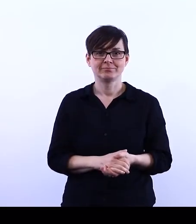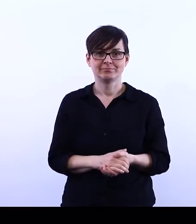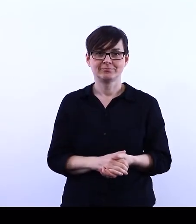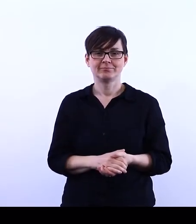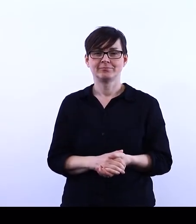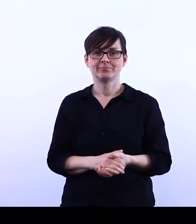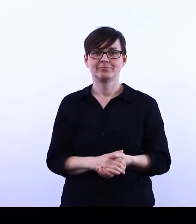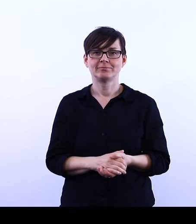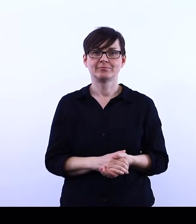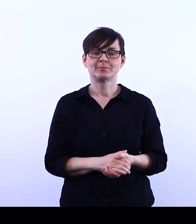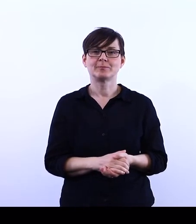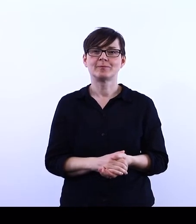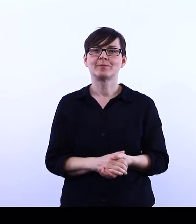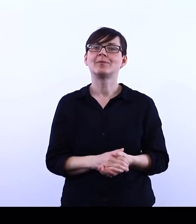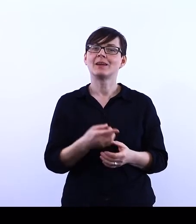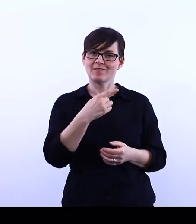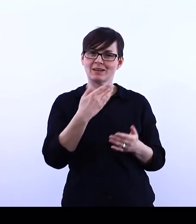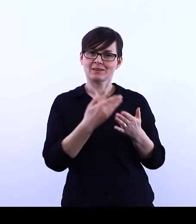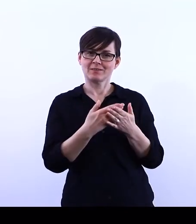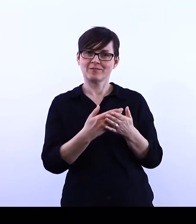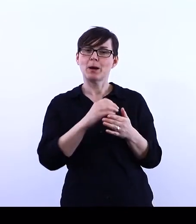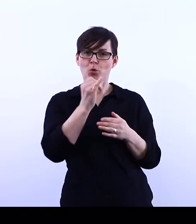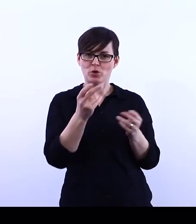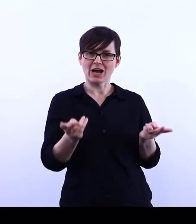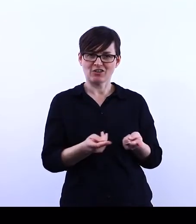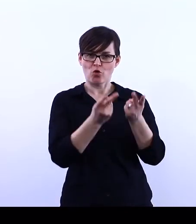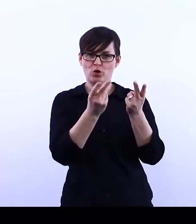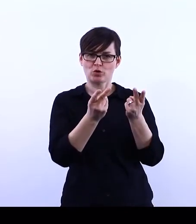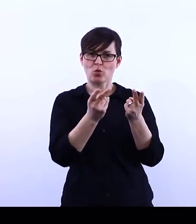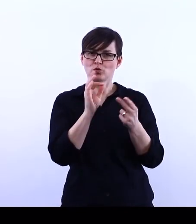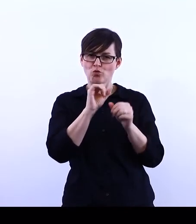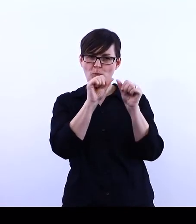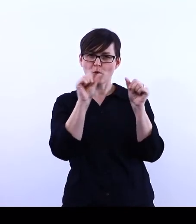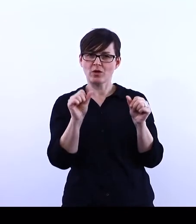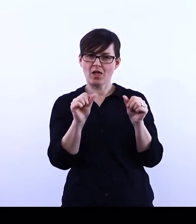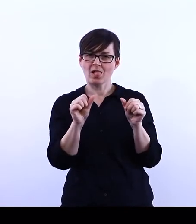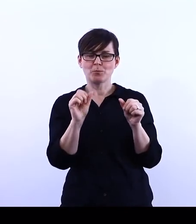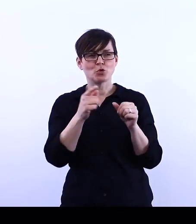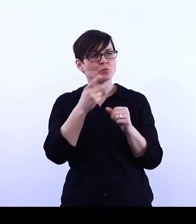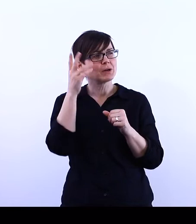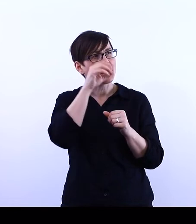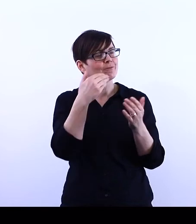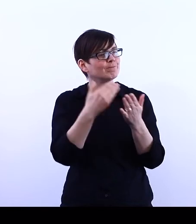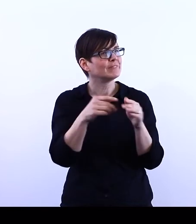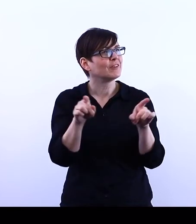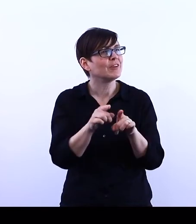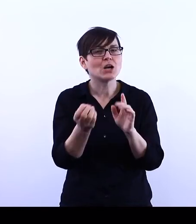wir uns vorgenommen haben mit dieser Modellprojektförderung, ist tatsächlich ein richtiger Kulturwandel, ein richtiger